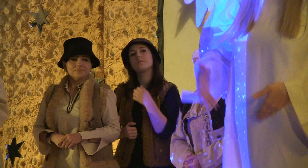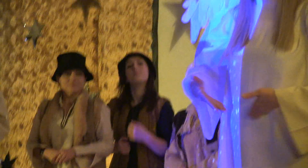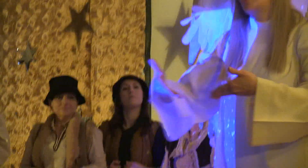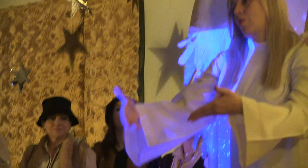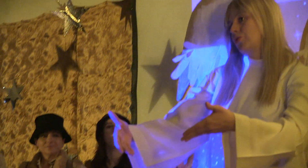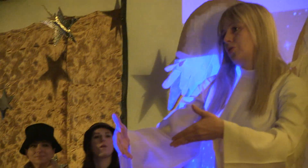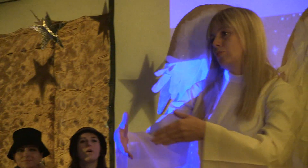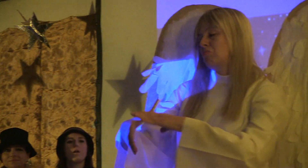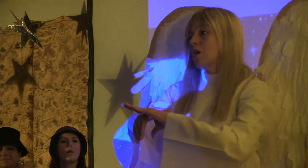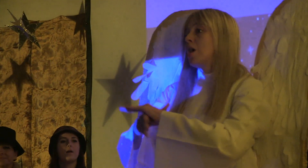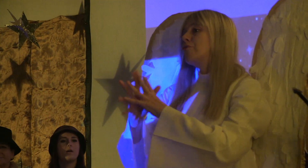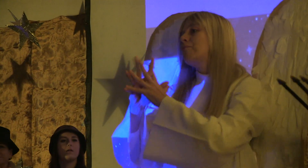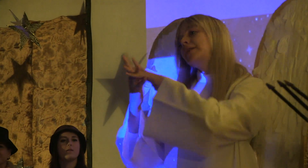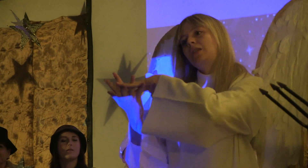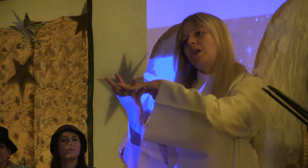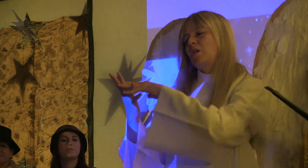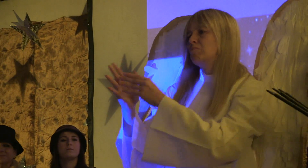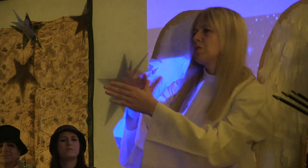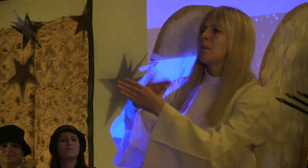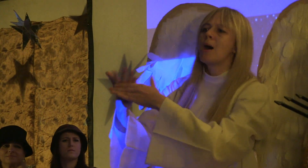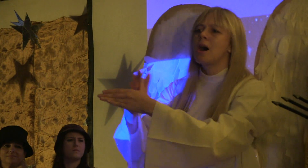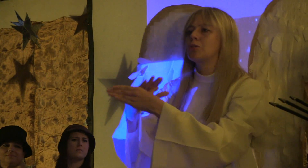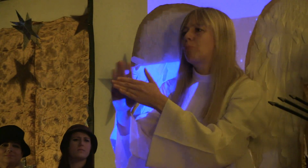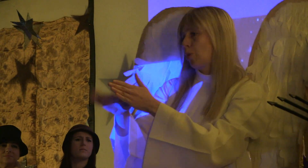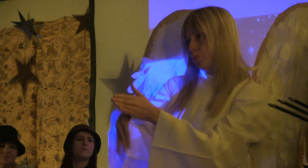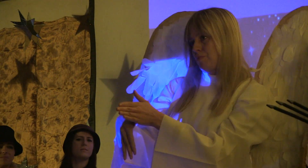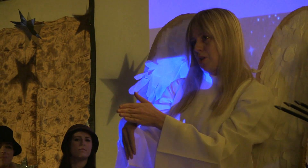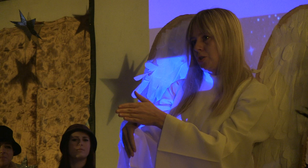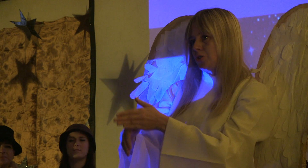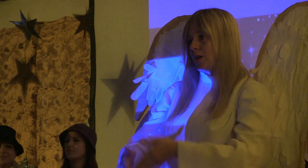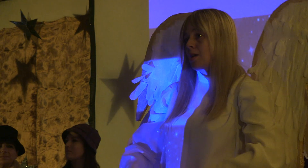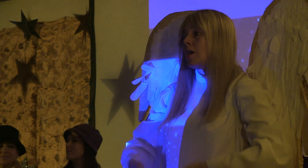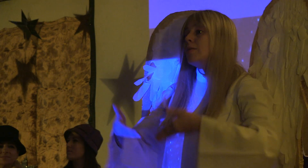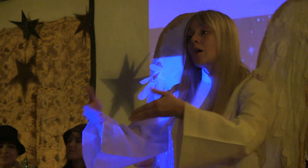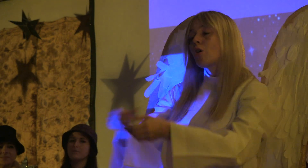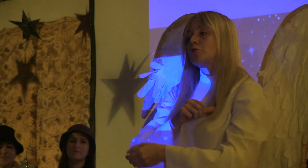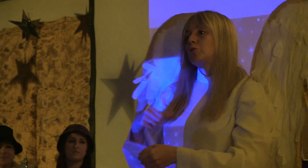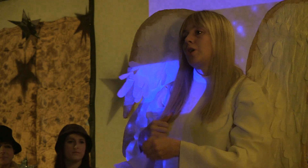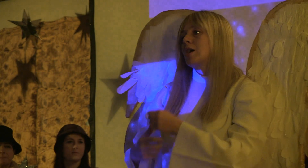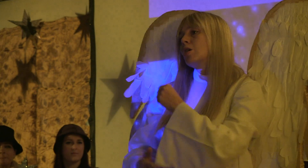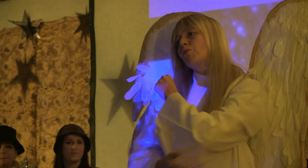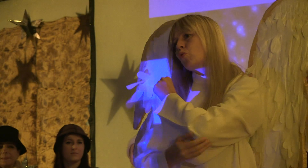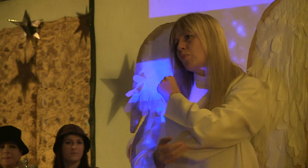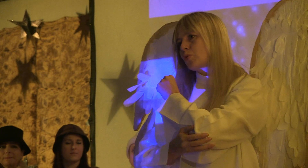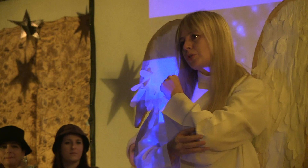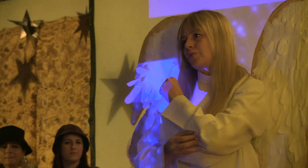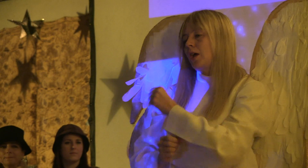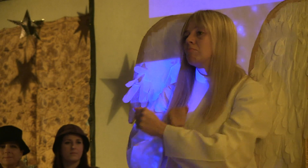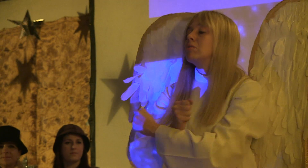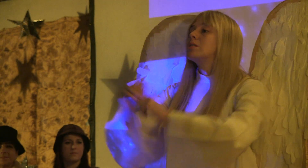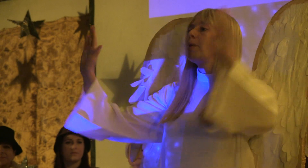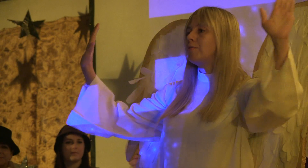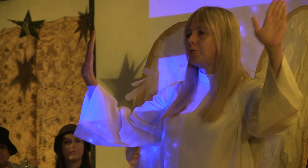Chrystus się narodził w Betlejem, nie bardzo podłym mieście. Narodził się w